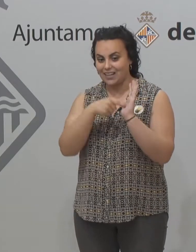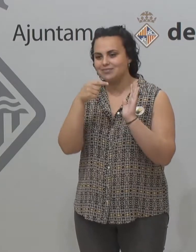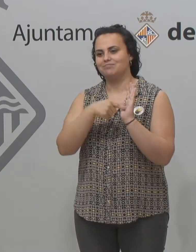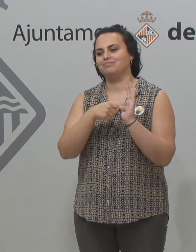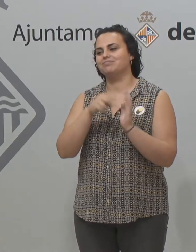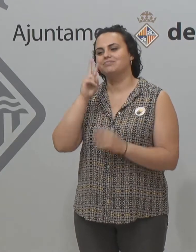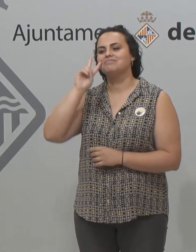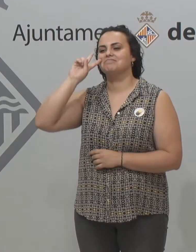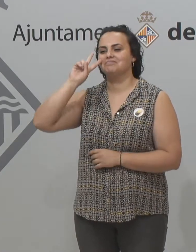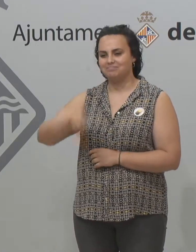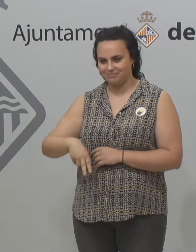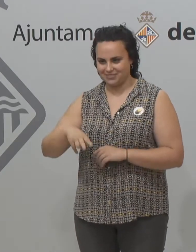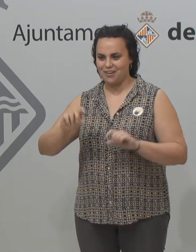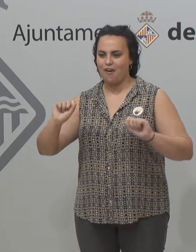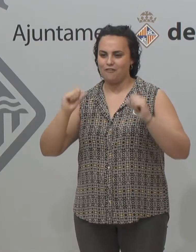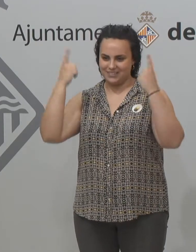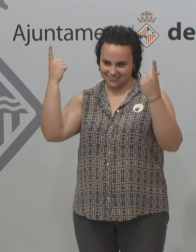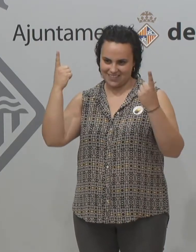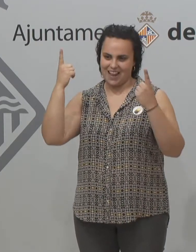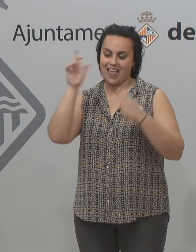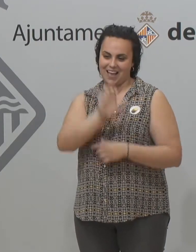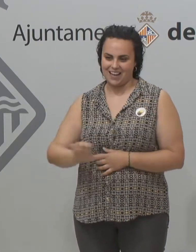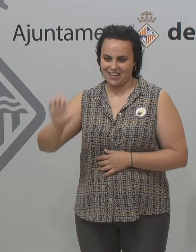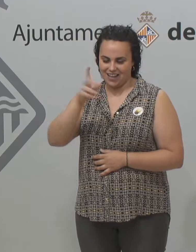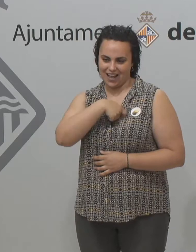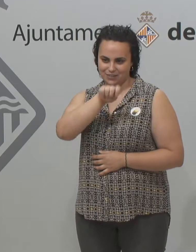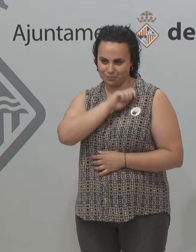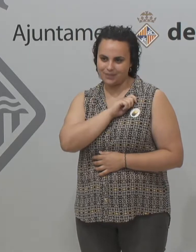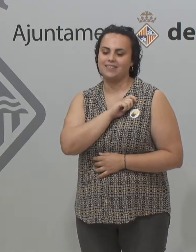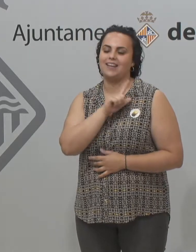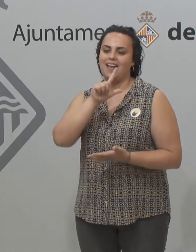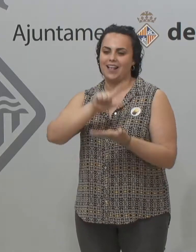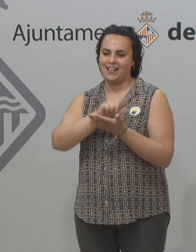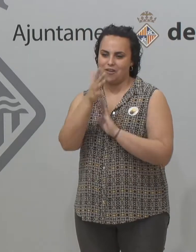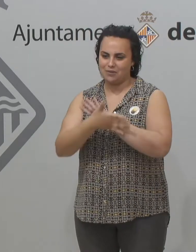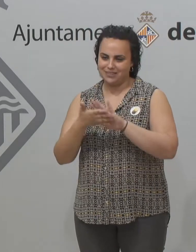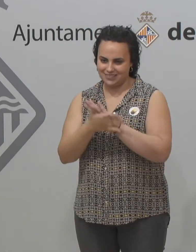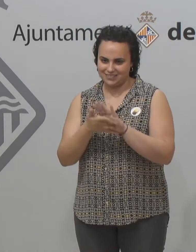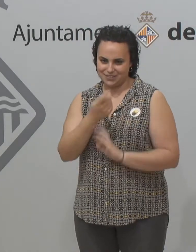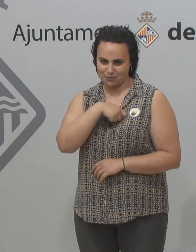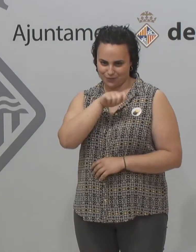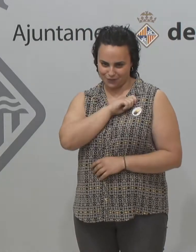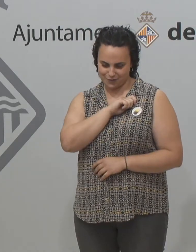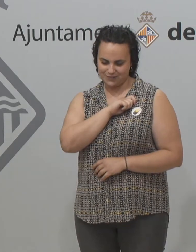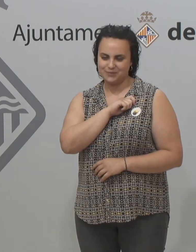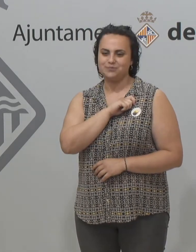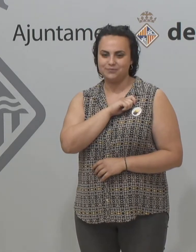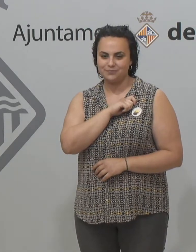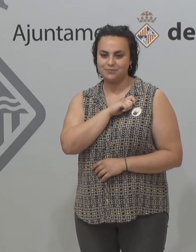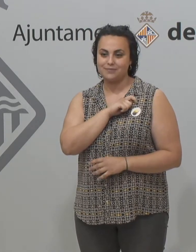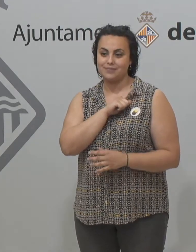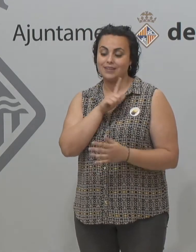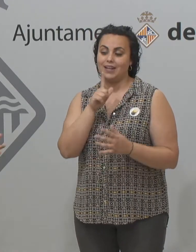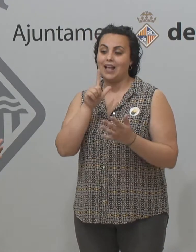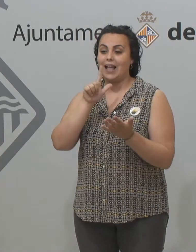reconèixer oficialment en el nostre estat les llengües de signes espanyoles. El llenguatge,